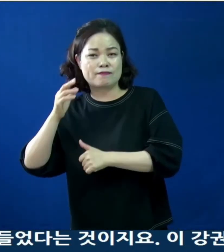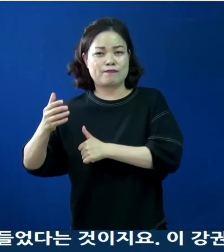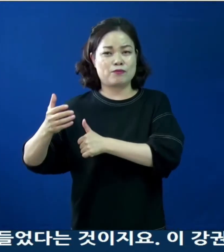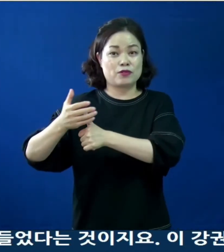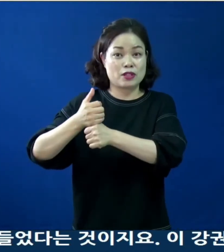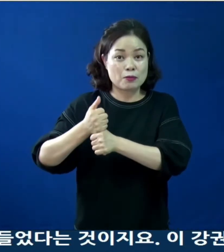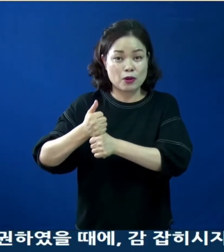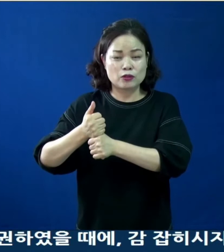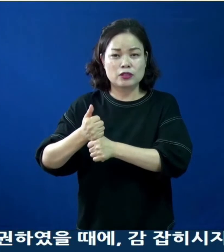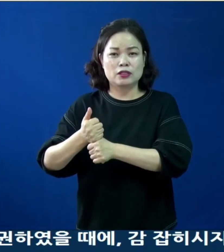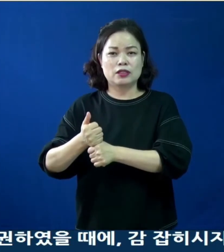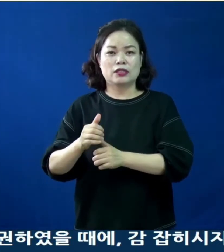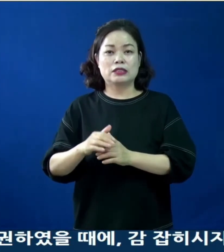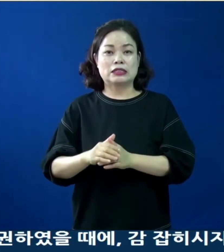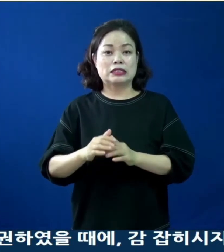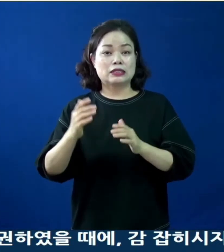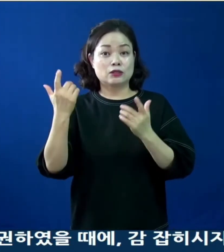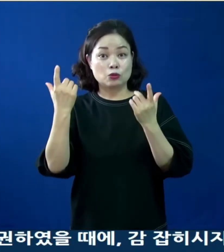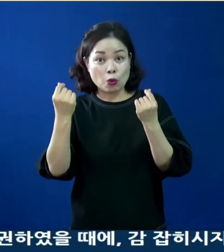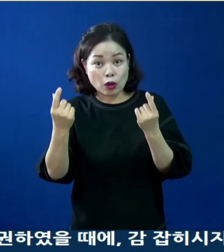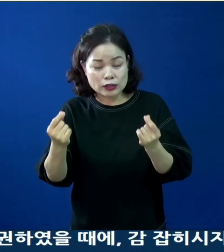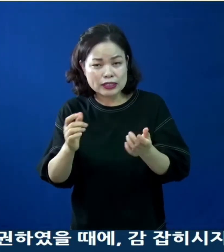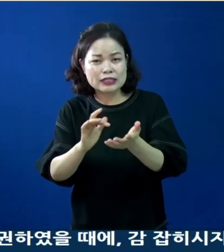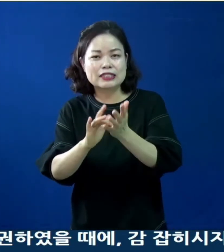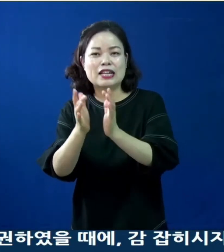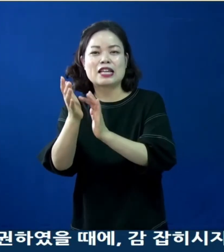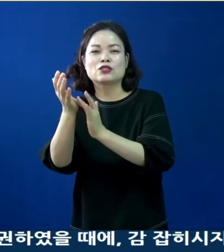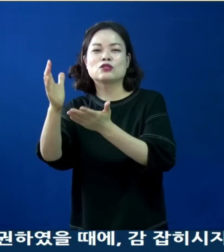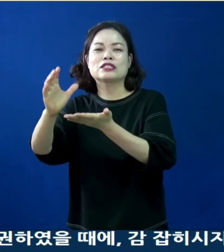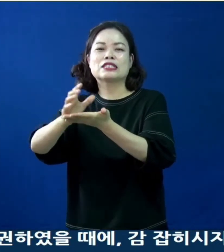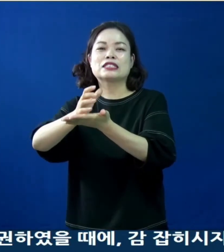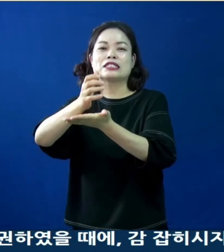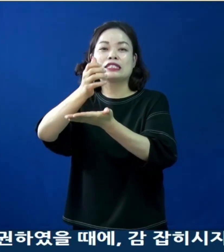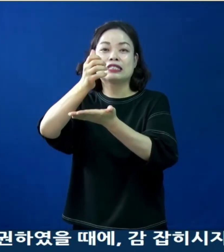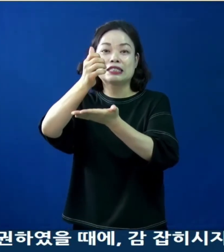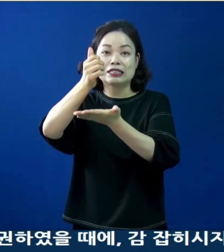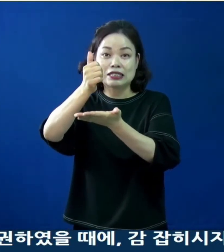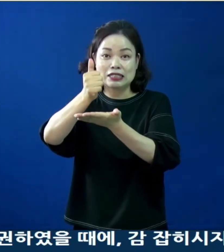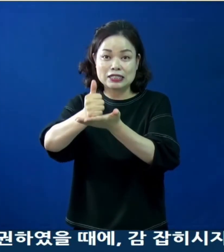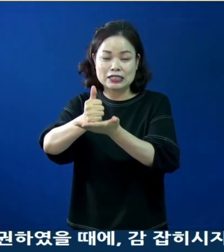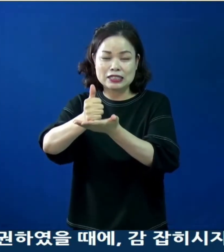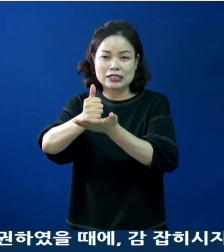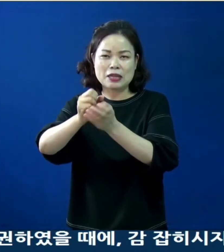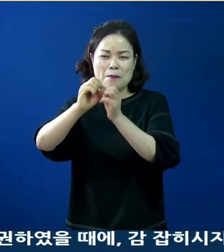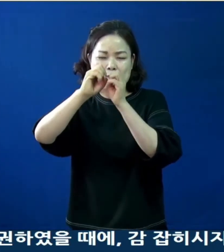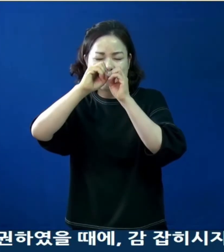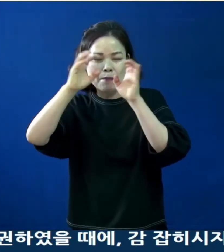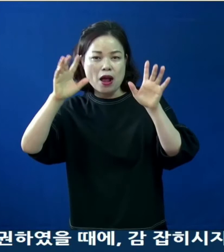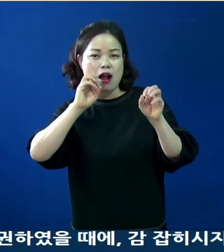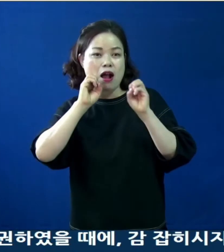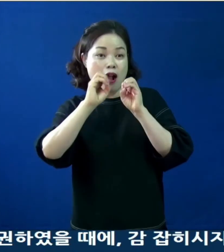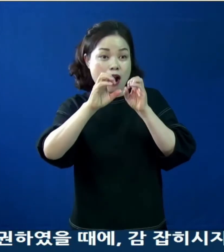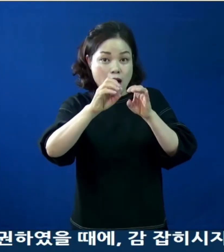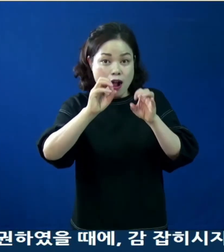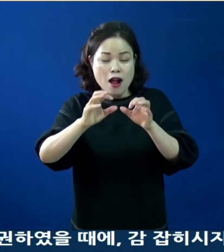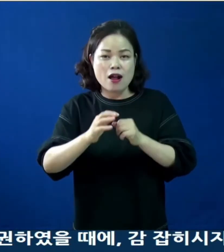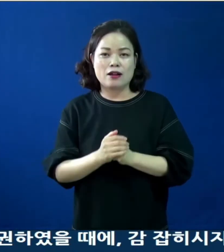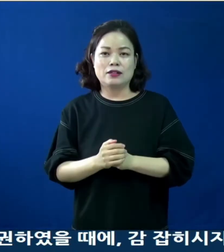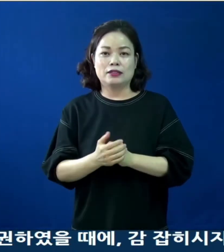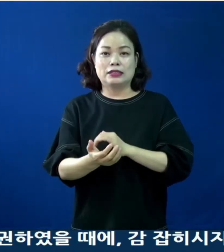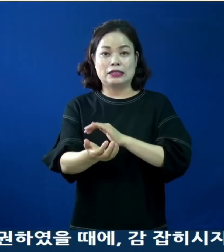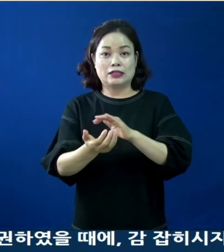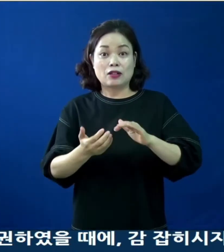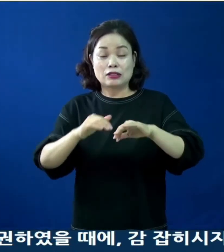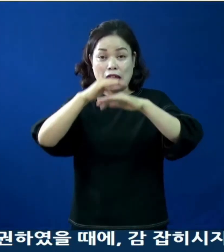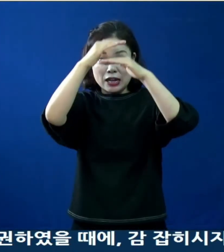그래서 여느 때처럼 바울은 예수는 그리스도라 밝히 증언할 수 있었습니다. 이건 이제 앞에서